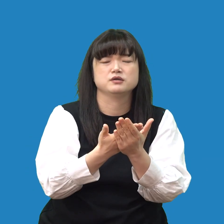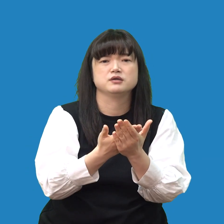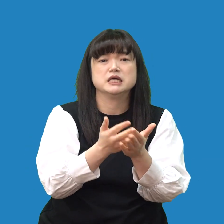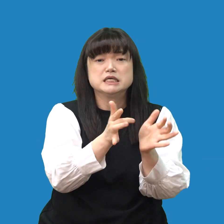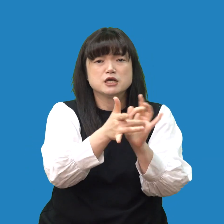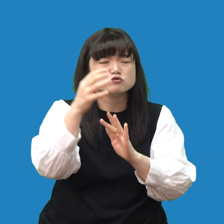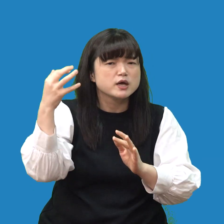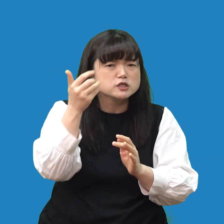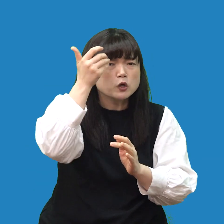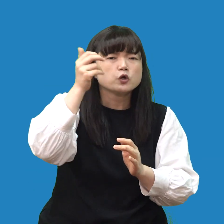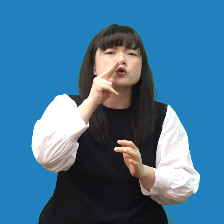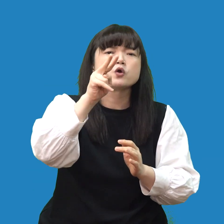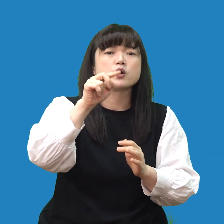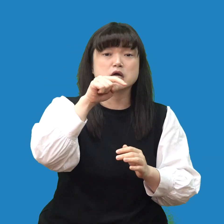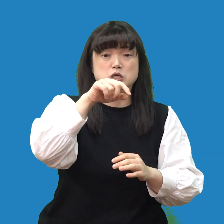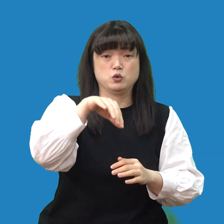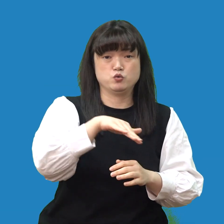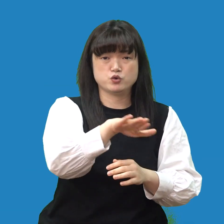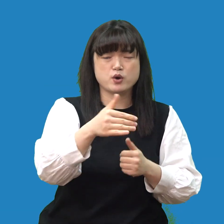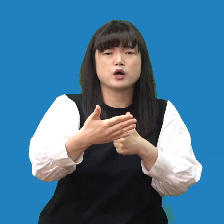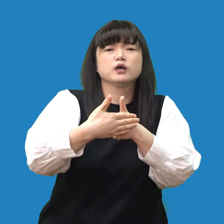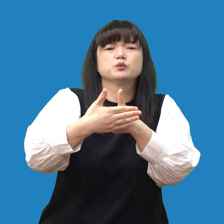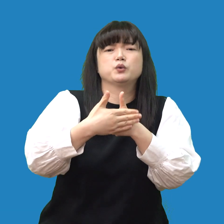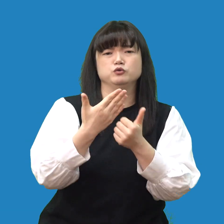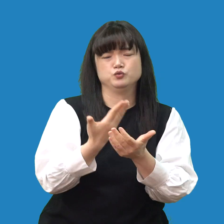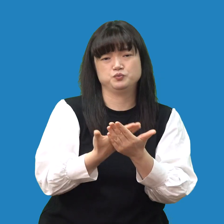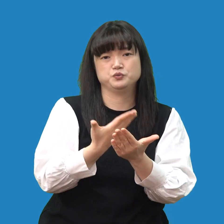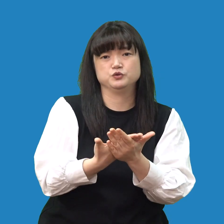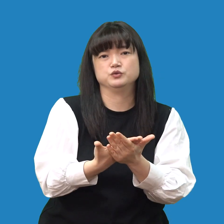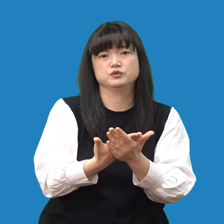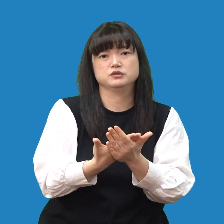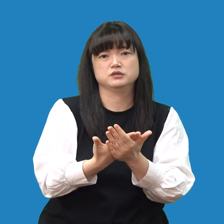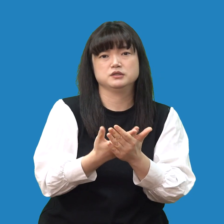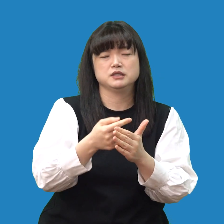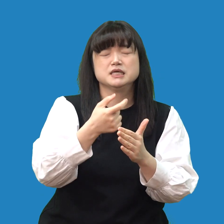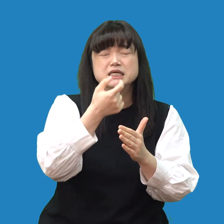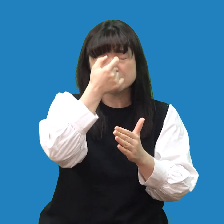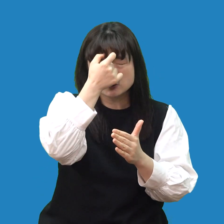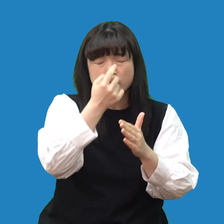예수와의 성령이시여 오셔서 우리를 도우시옵소서. 이